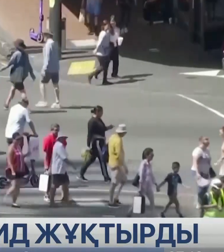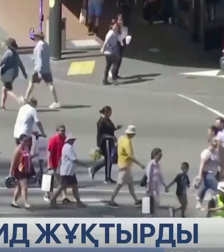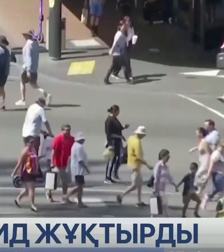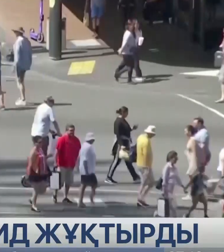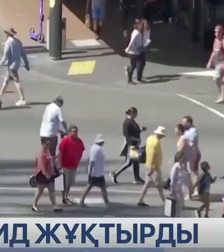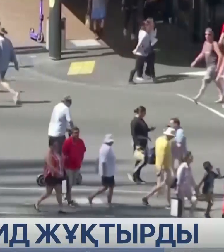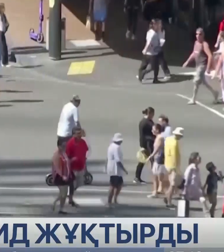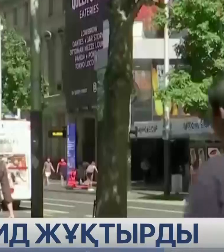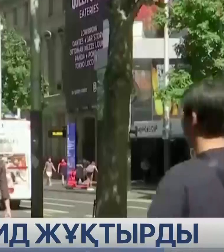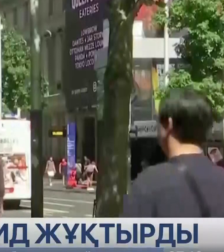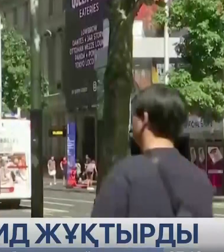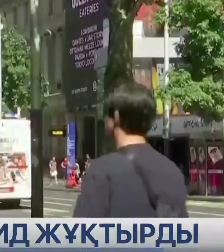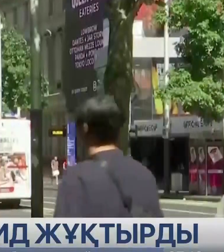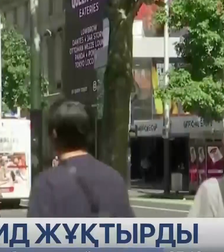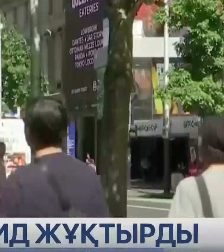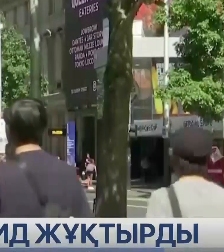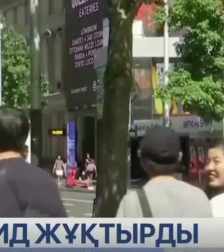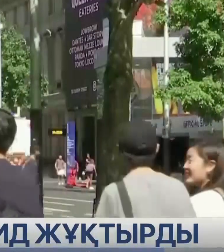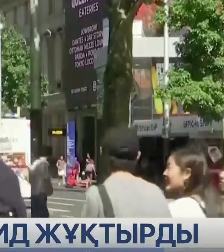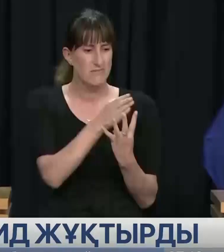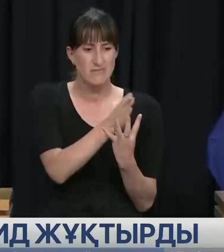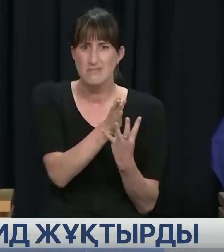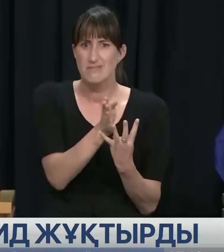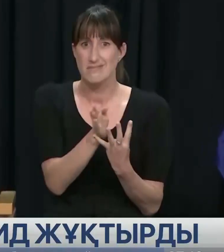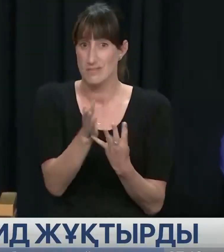21 қарашада анықталған еді.